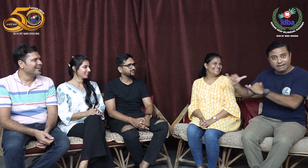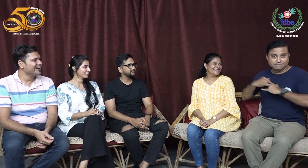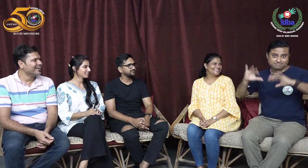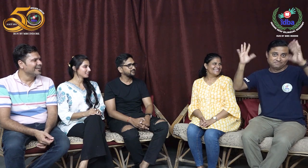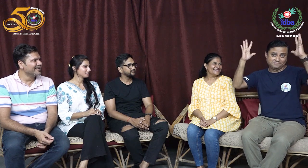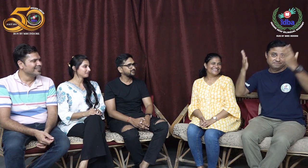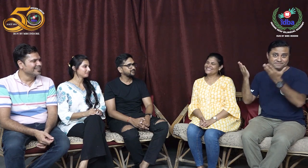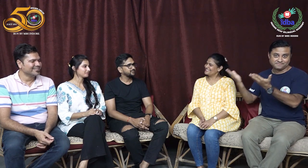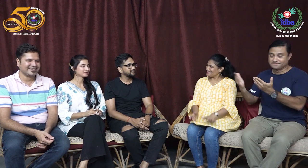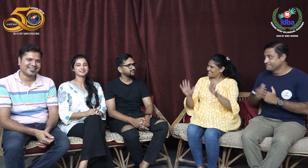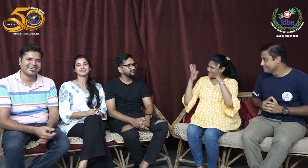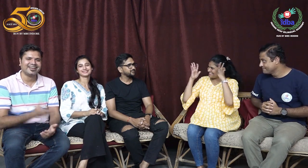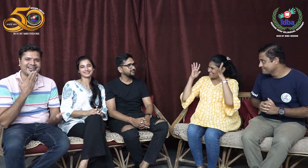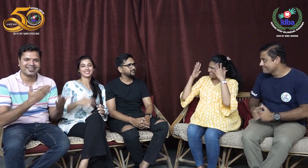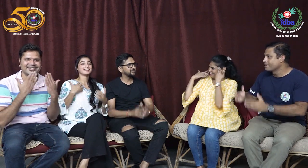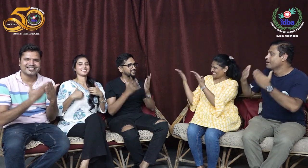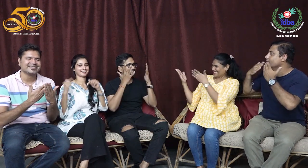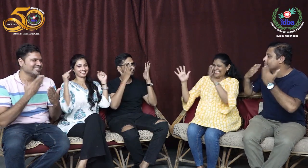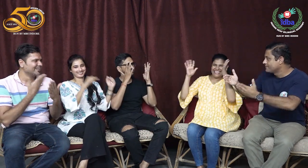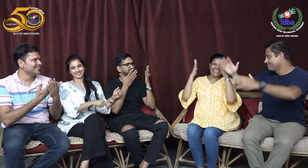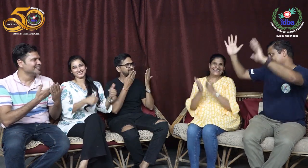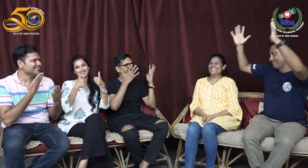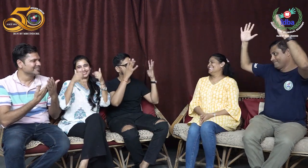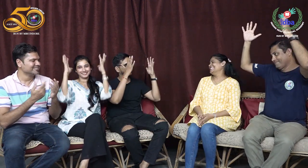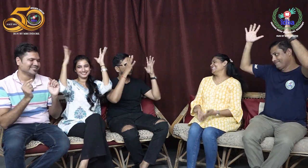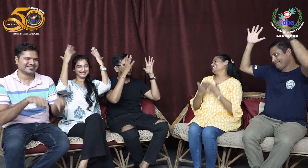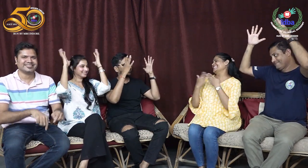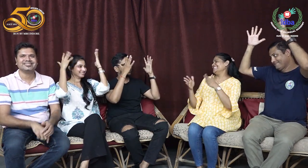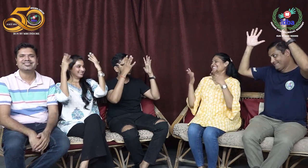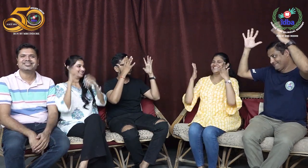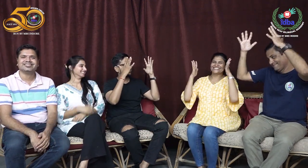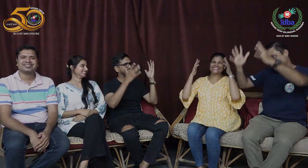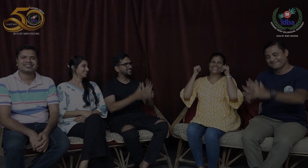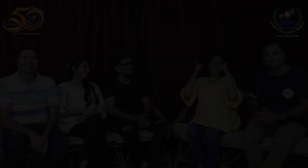बिल्कुल आ गए, और बिज़ी होने के बाद भी आ गए। इसके लिए थैंक यू सो मच। थैंक यू।